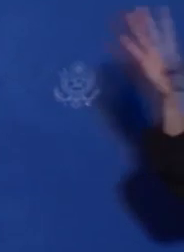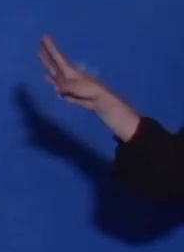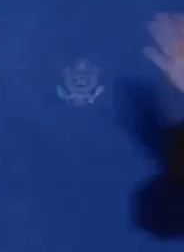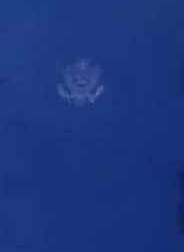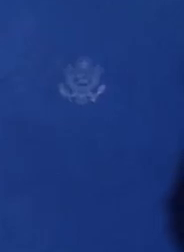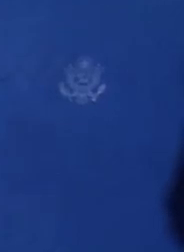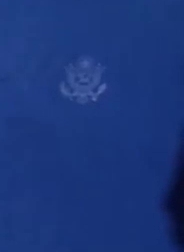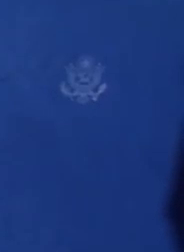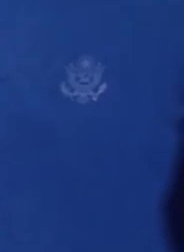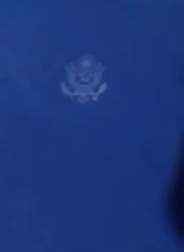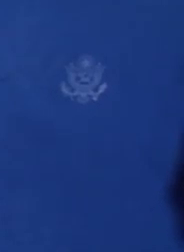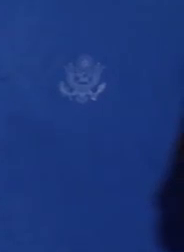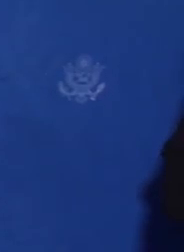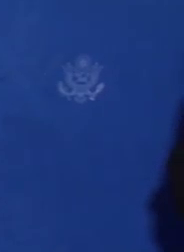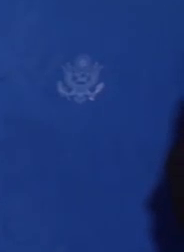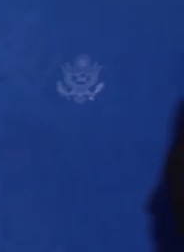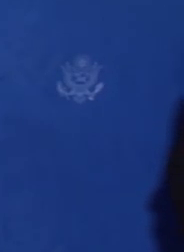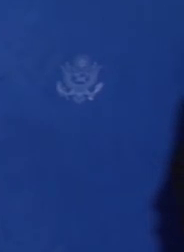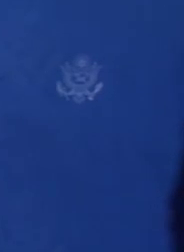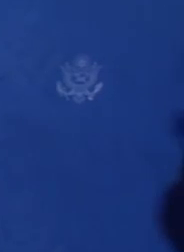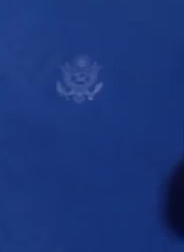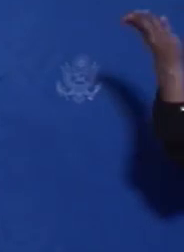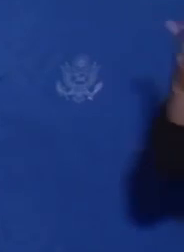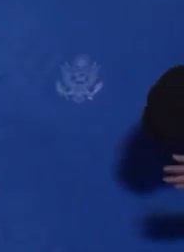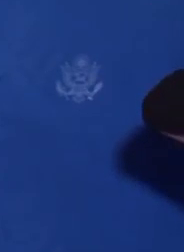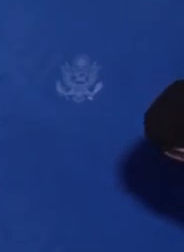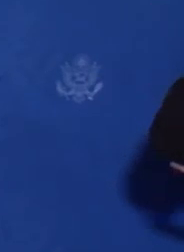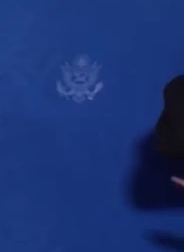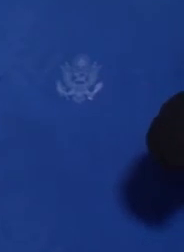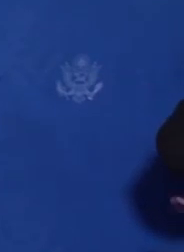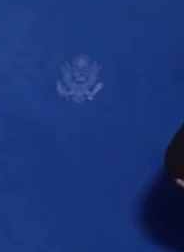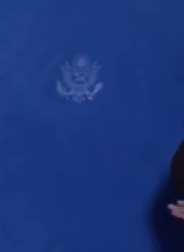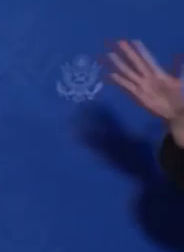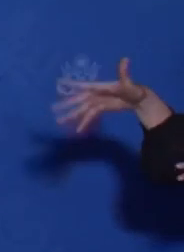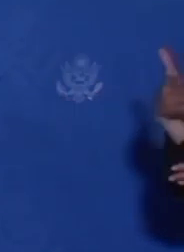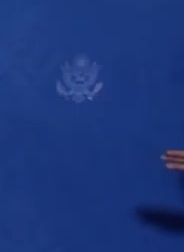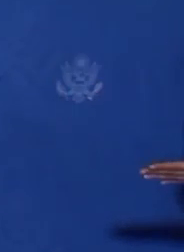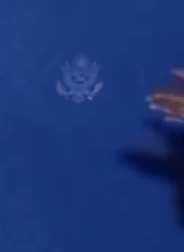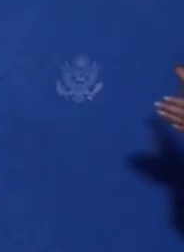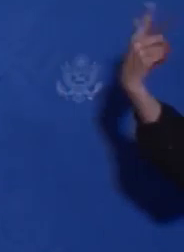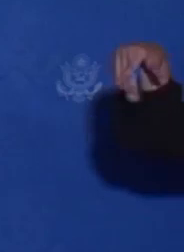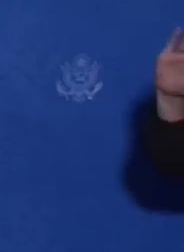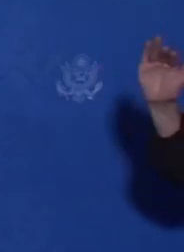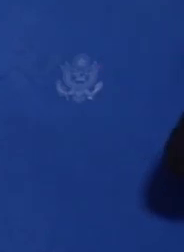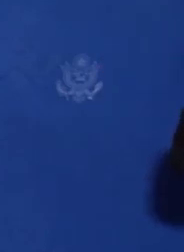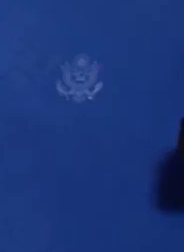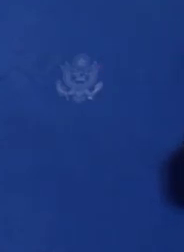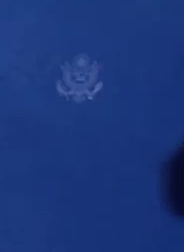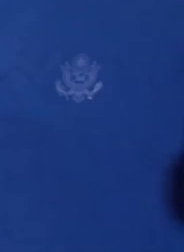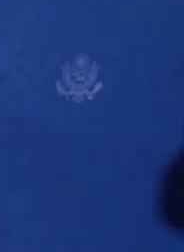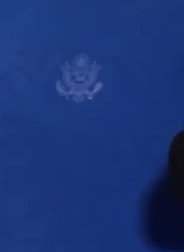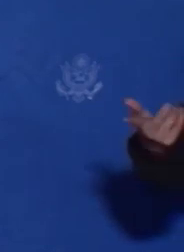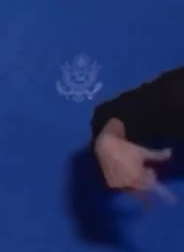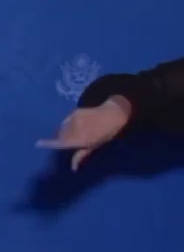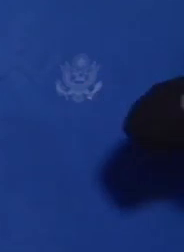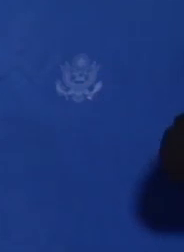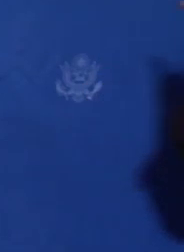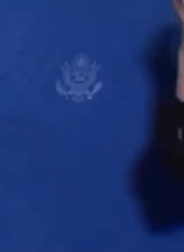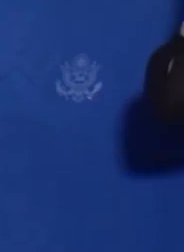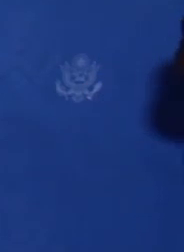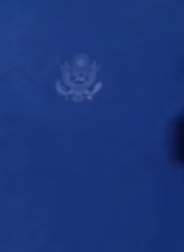todas. Querido señor embajador de Estados Unidos, muchas gracias por su hospitalidad y habernos recibido esta noche